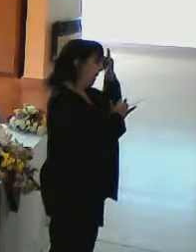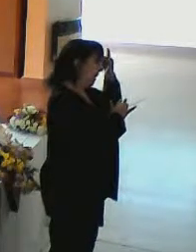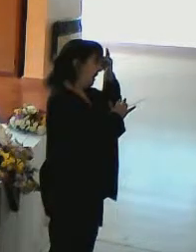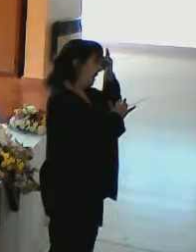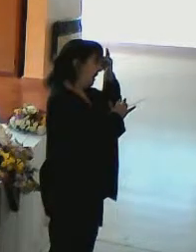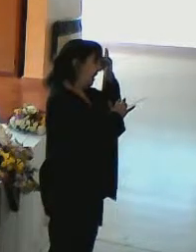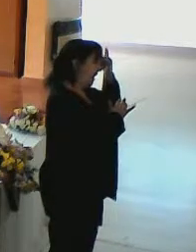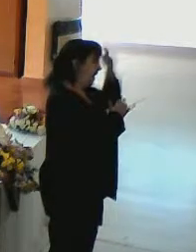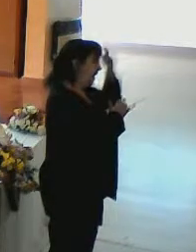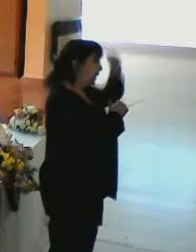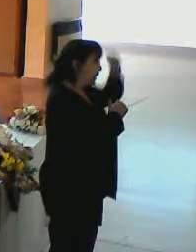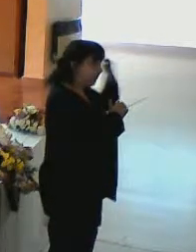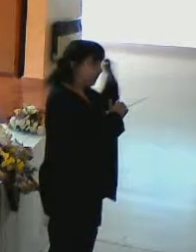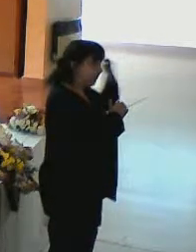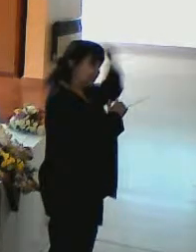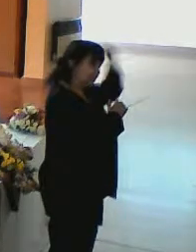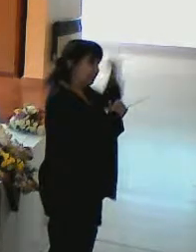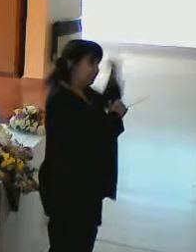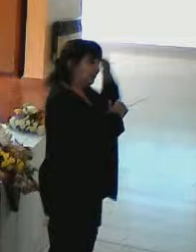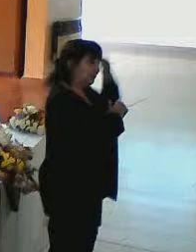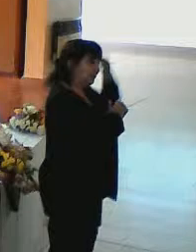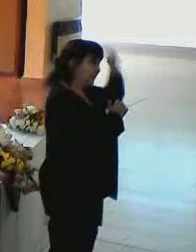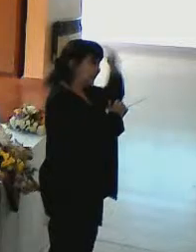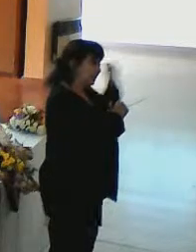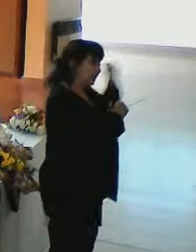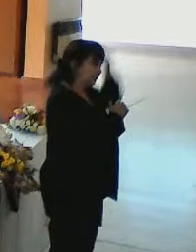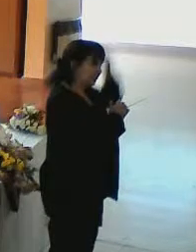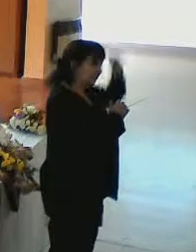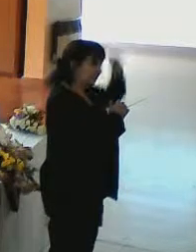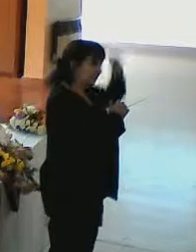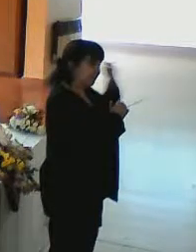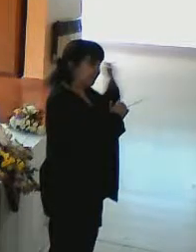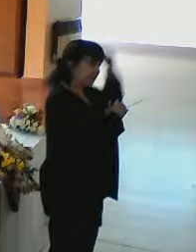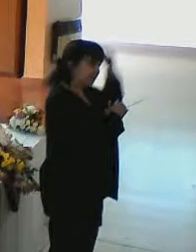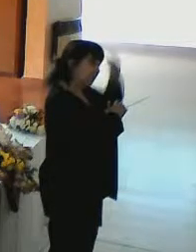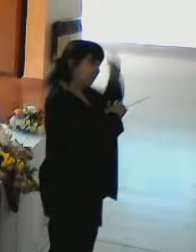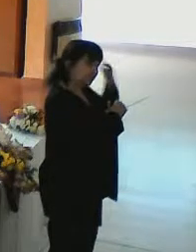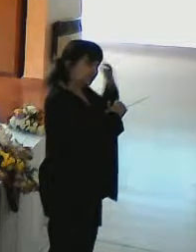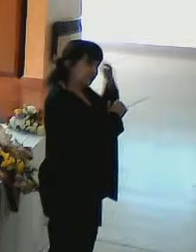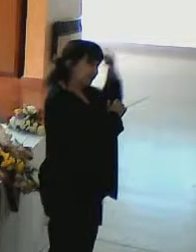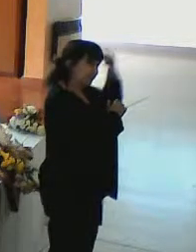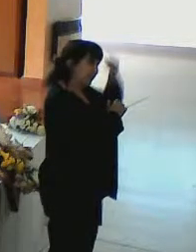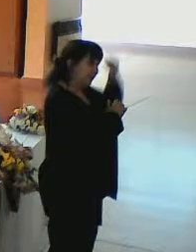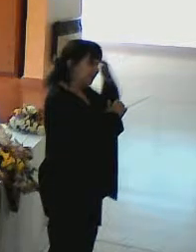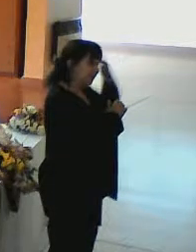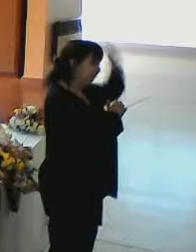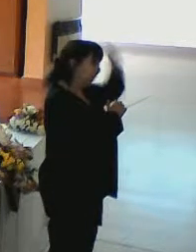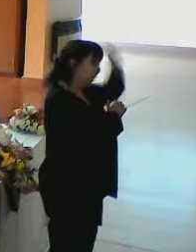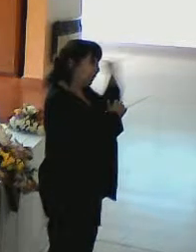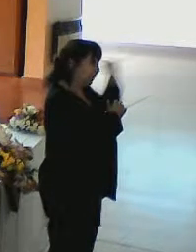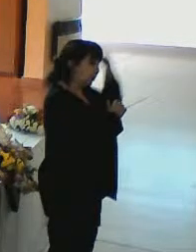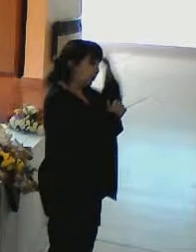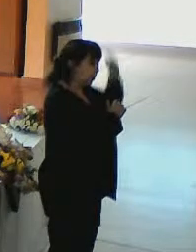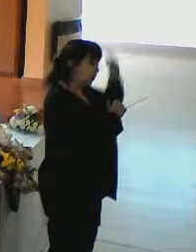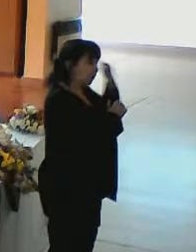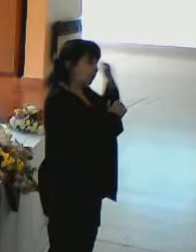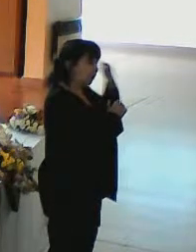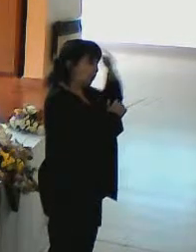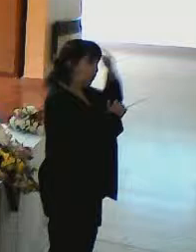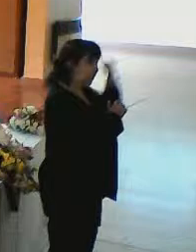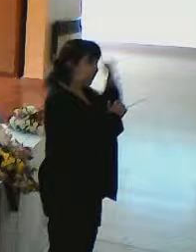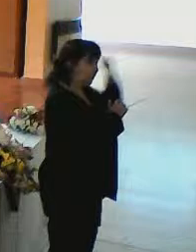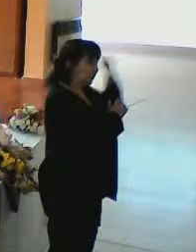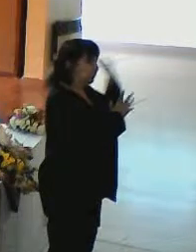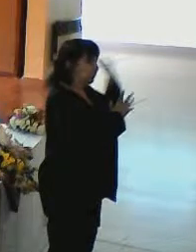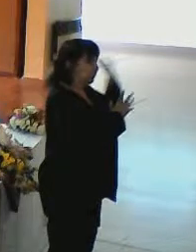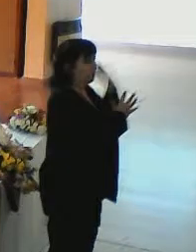el circuito a través de la corteza frontal y el cuerpo striado.